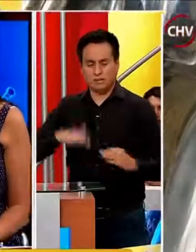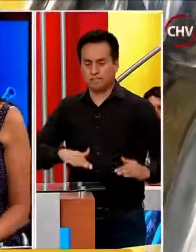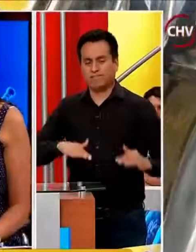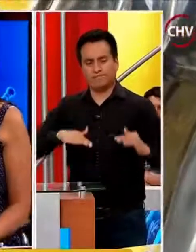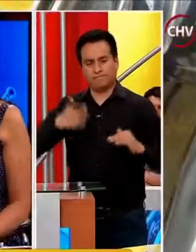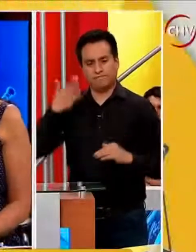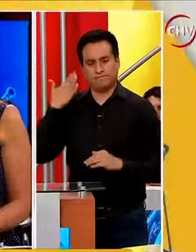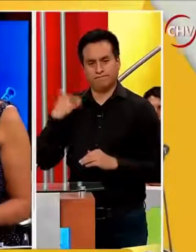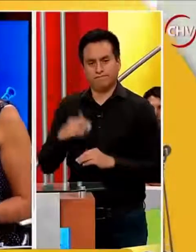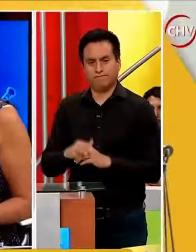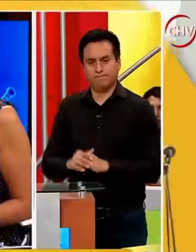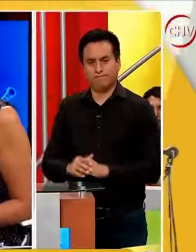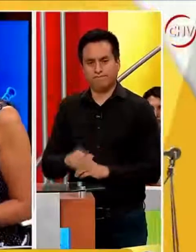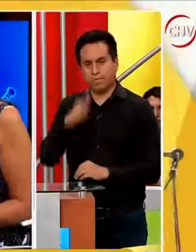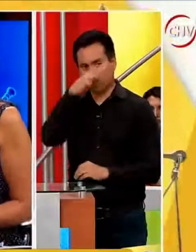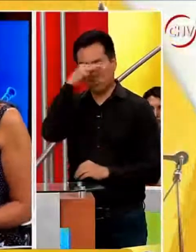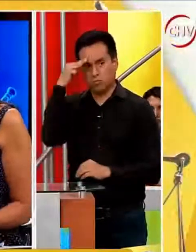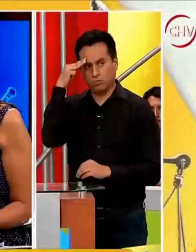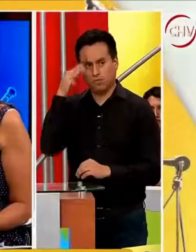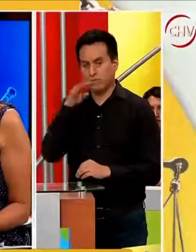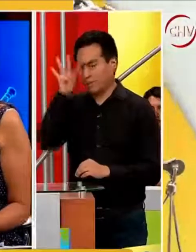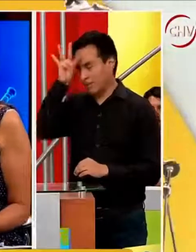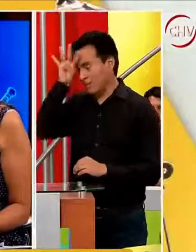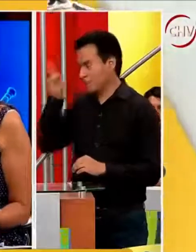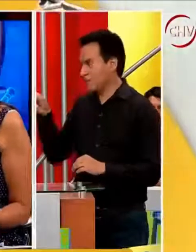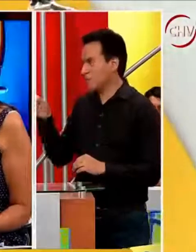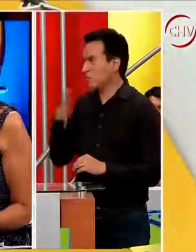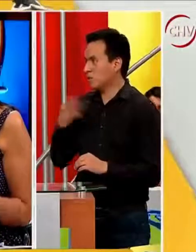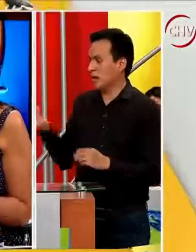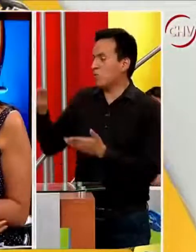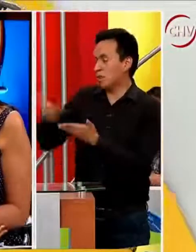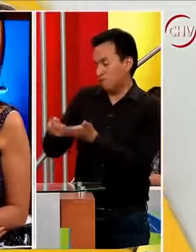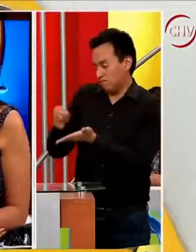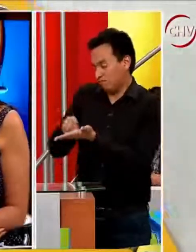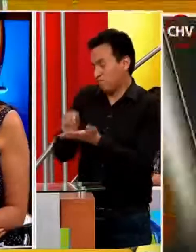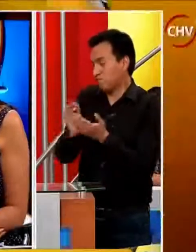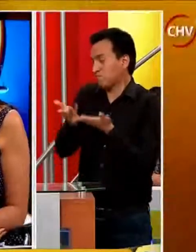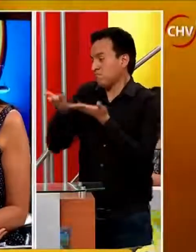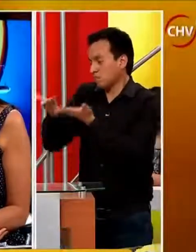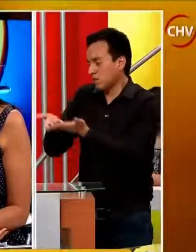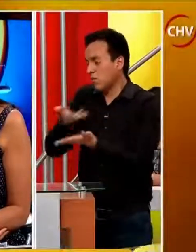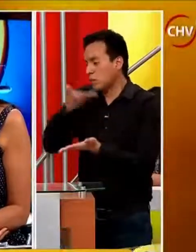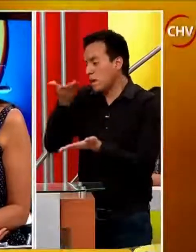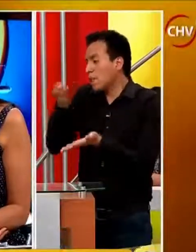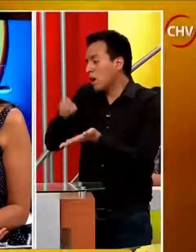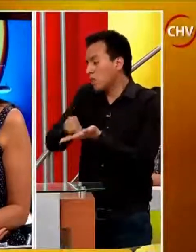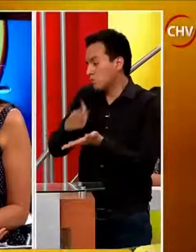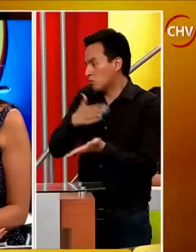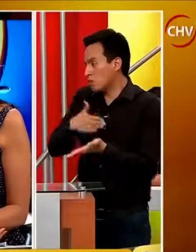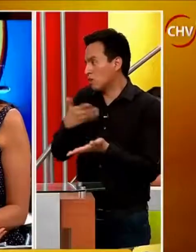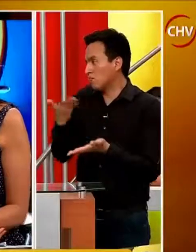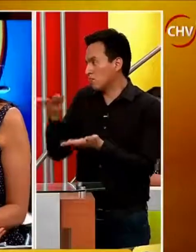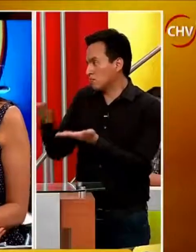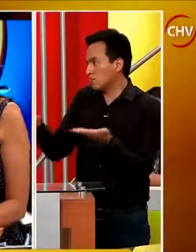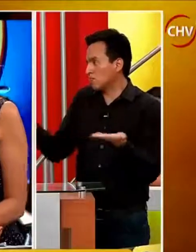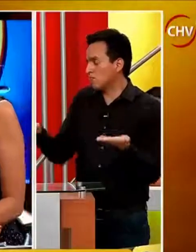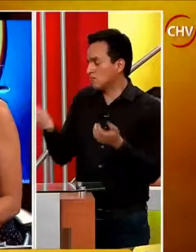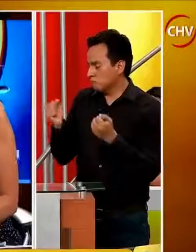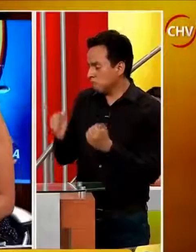Menitón, no sé si Cristian quiere aportarnos algo más, contarnos algo más, si tenemos disposición de él para